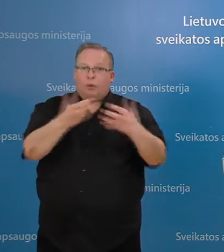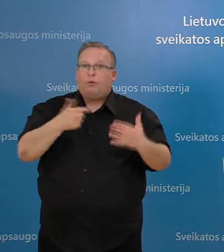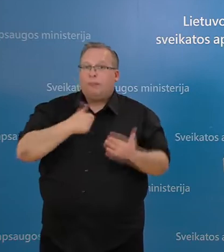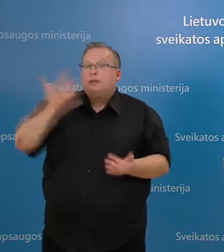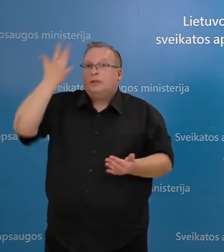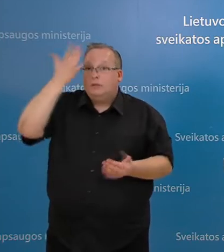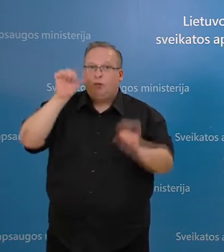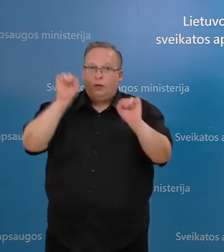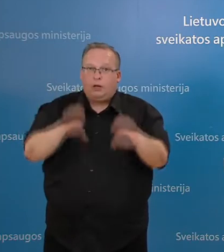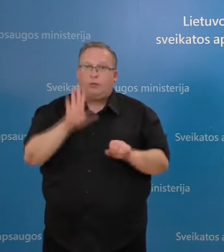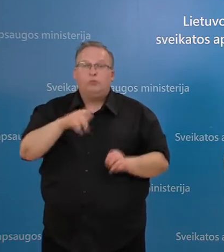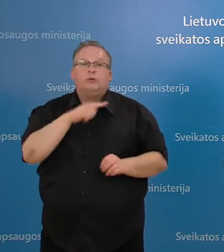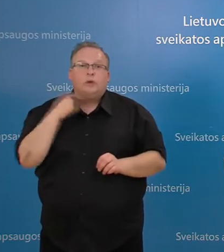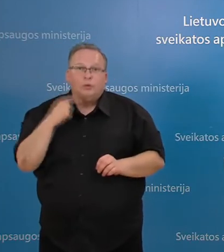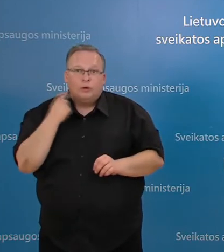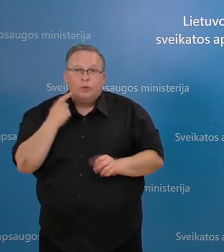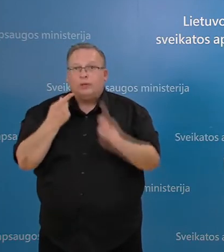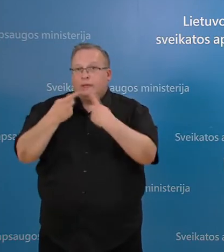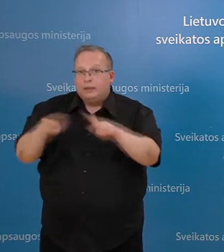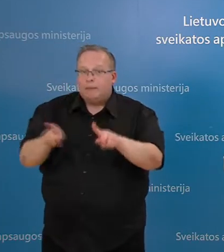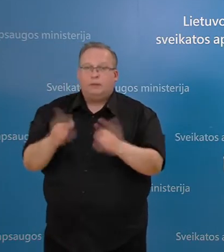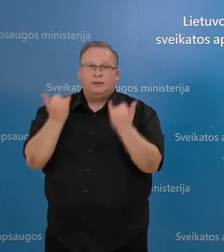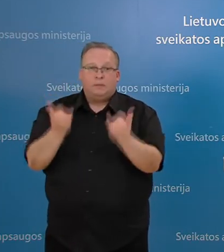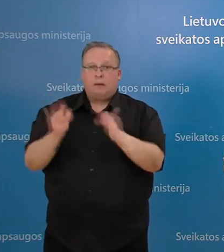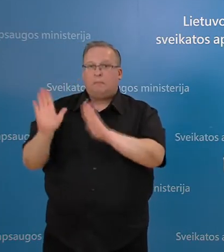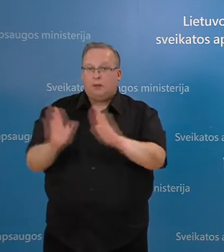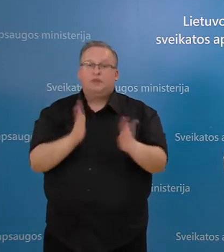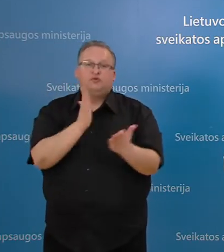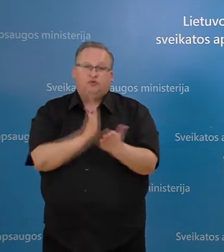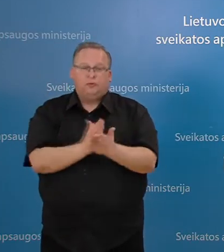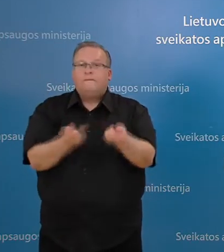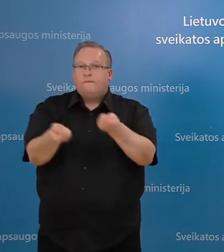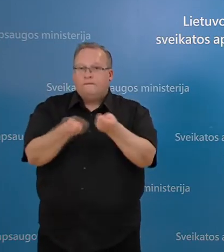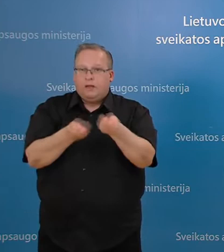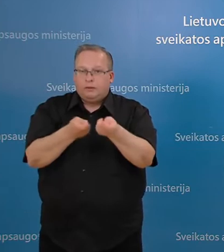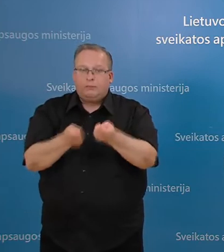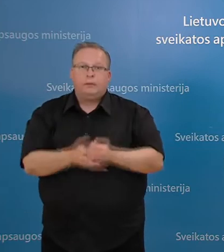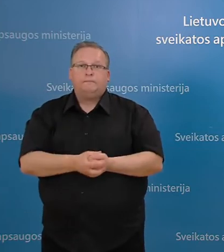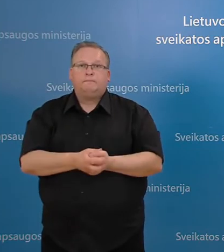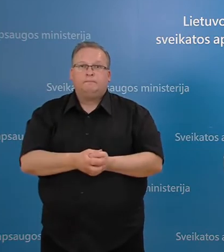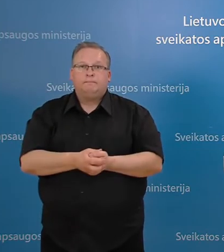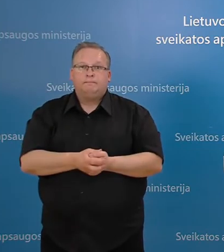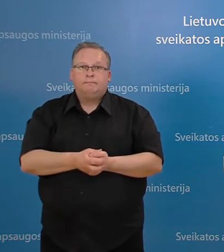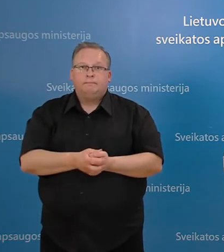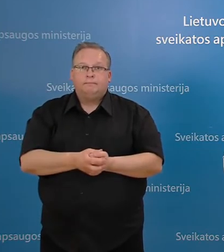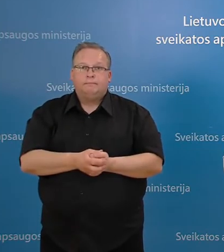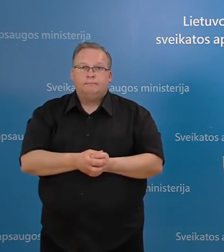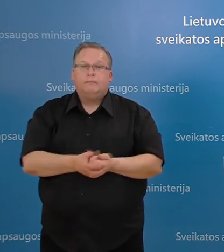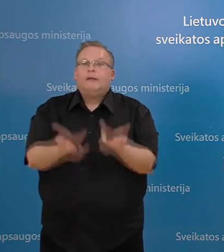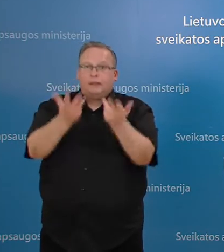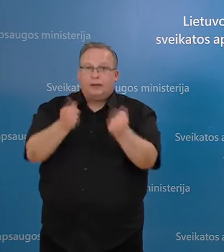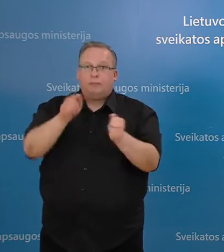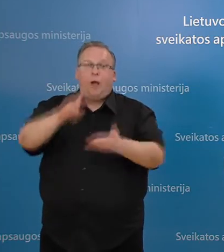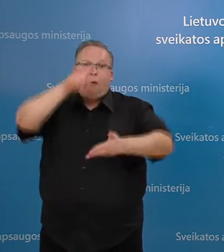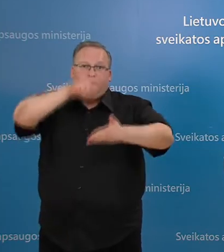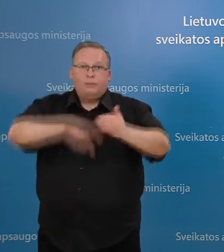kad gali būti ir kitaip. Taip, kad šiuo metu situacija yra tikrai valdoma, bet, žinoma, tas optimizmas,